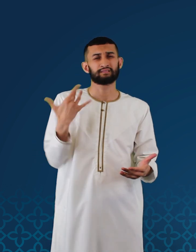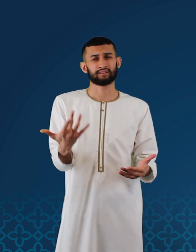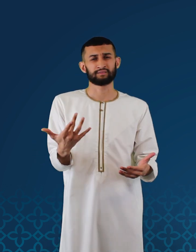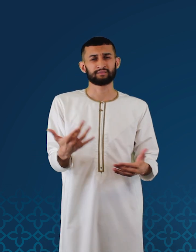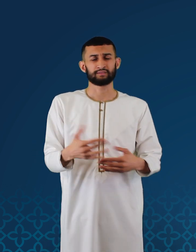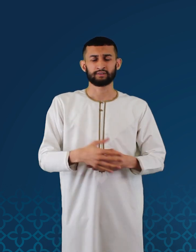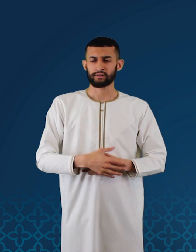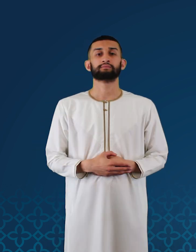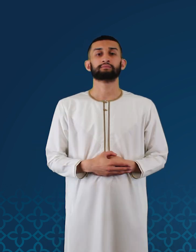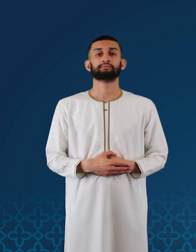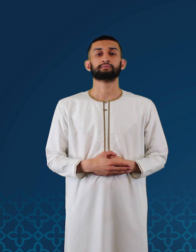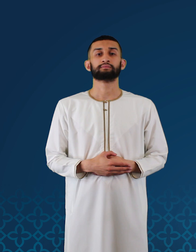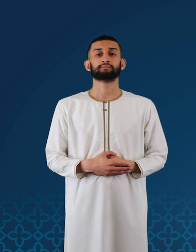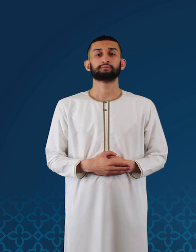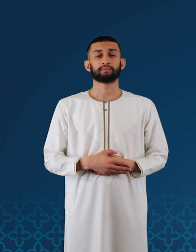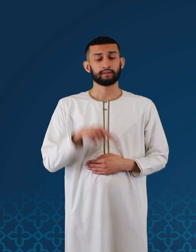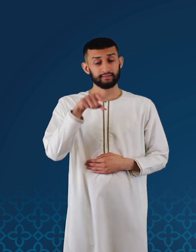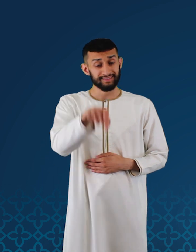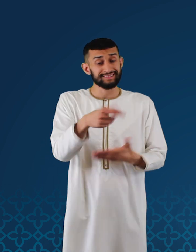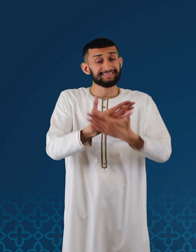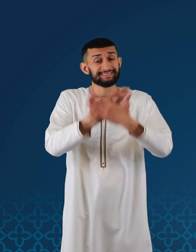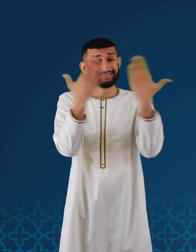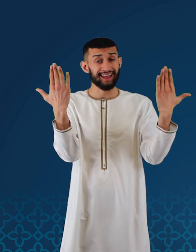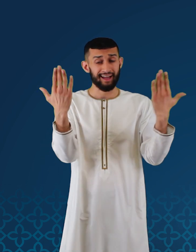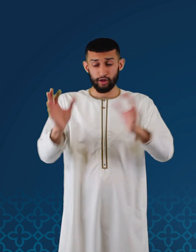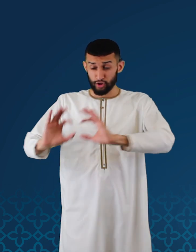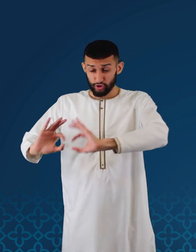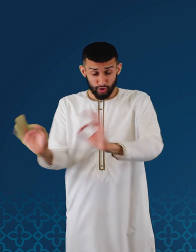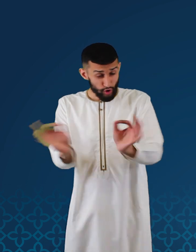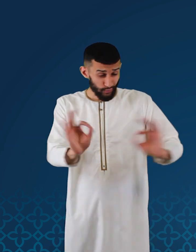فيومئذ لا يعذب عذابه